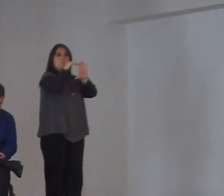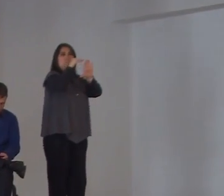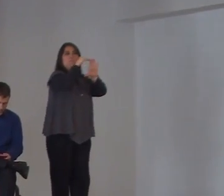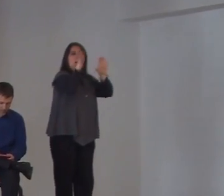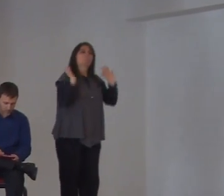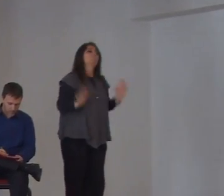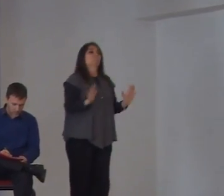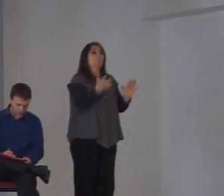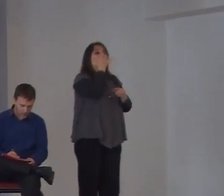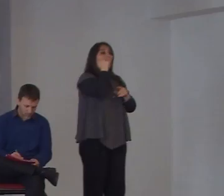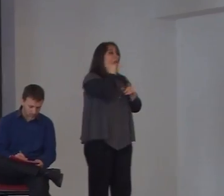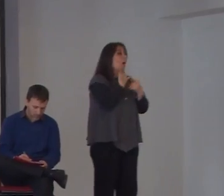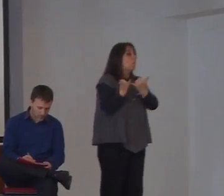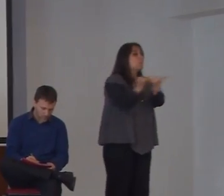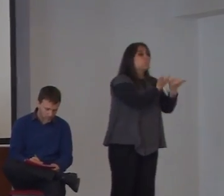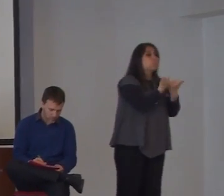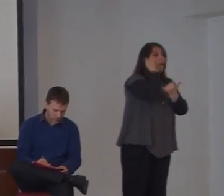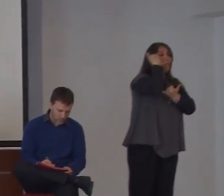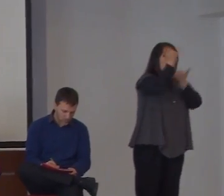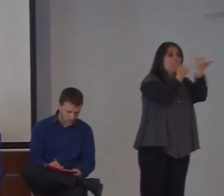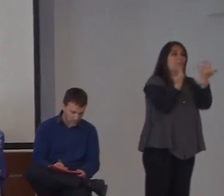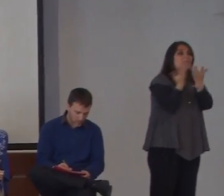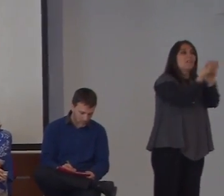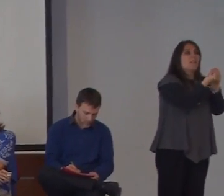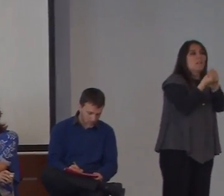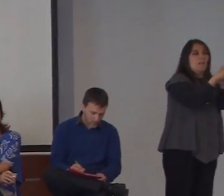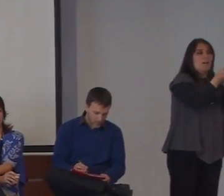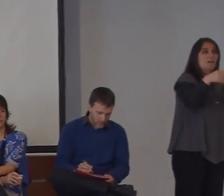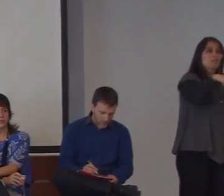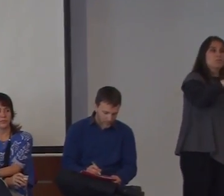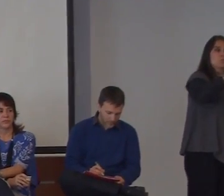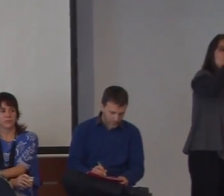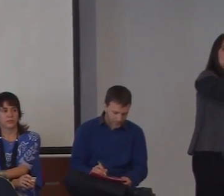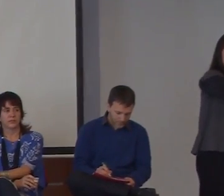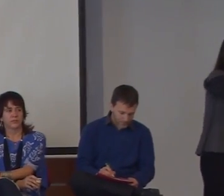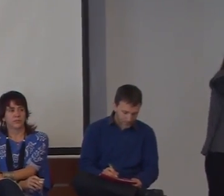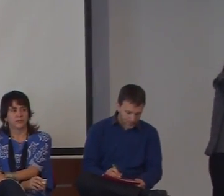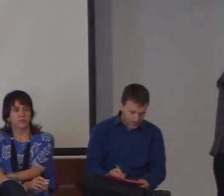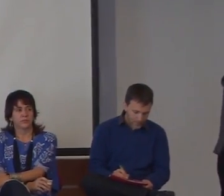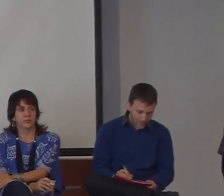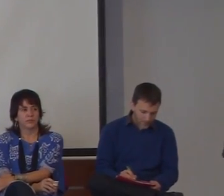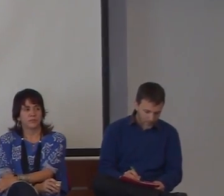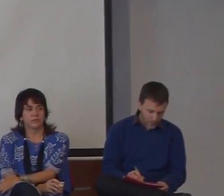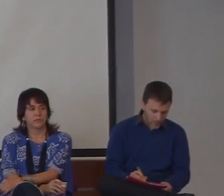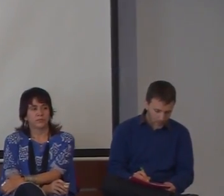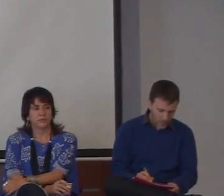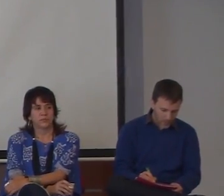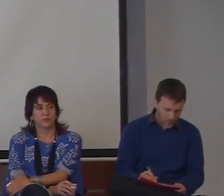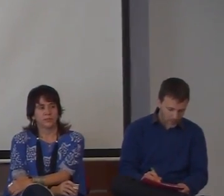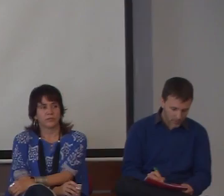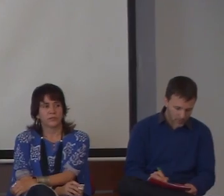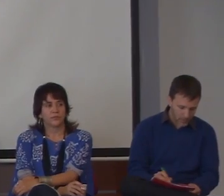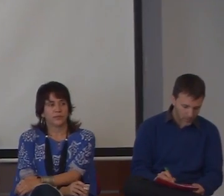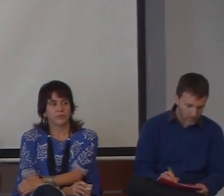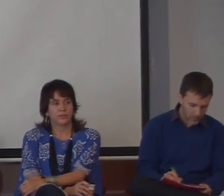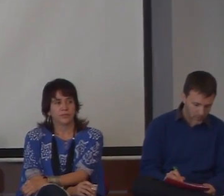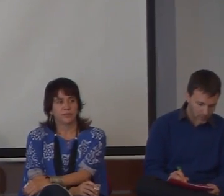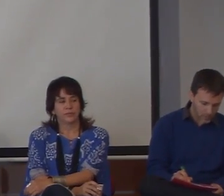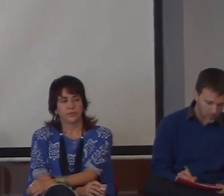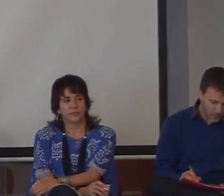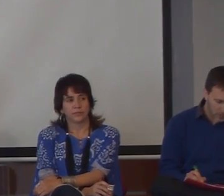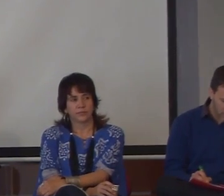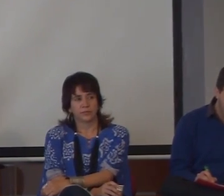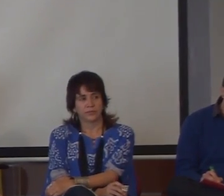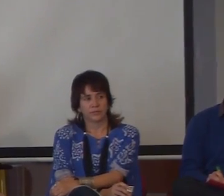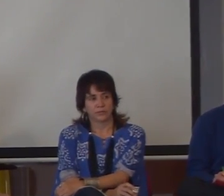por lo menos de nuestra sociedad colombiana, y yo diría que las sociedades latinoamericanas en general, pero es un poco como